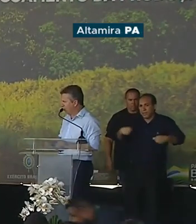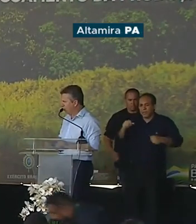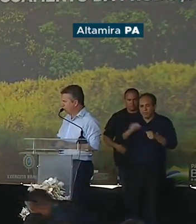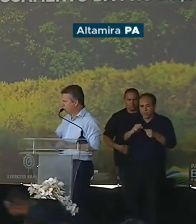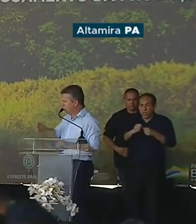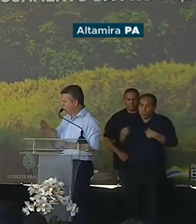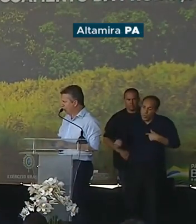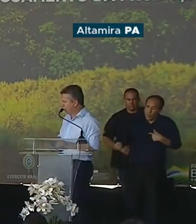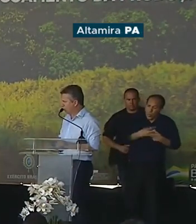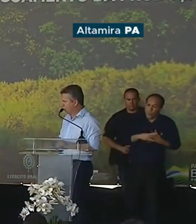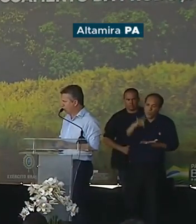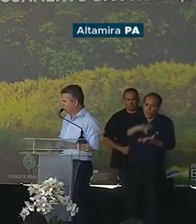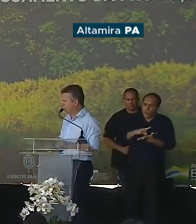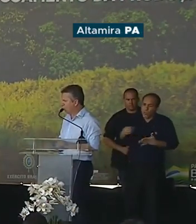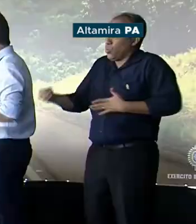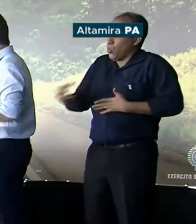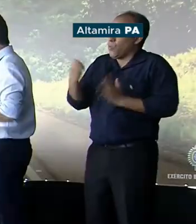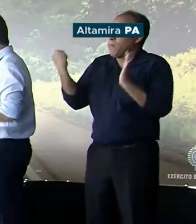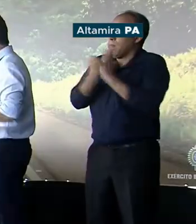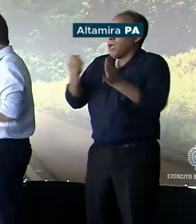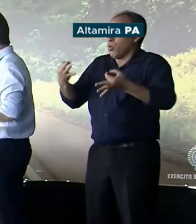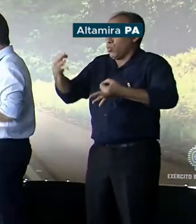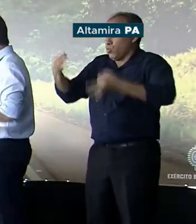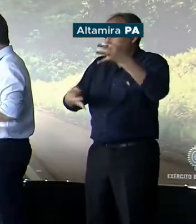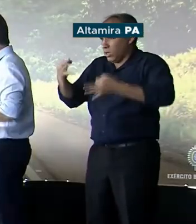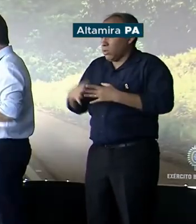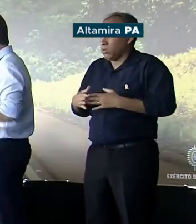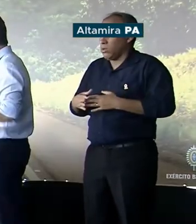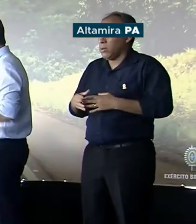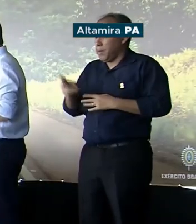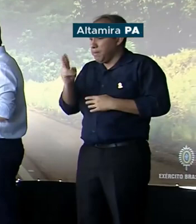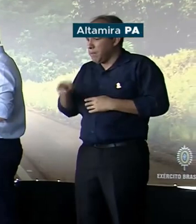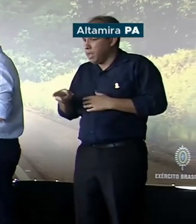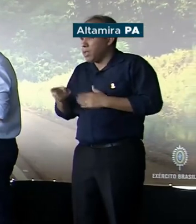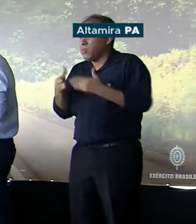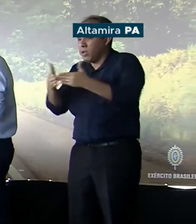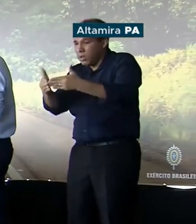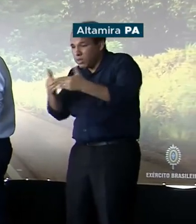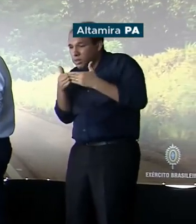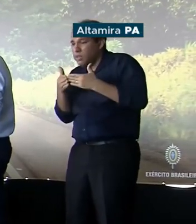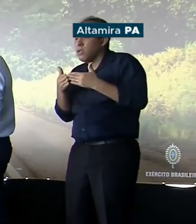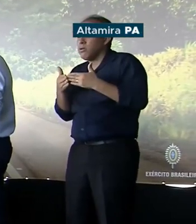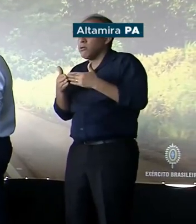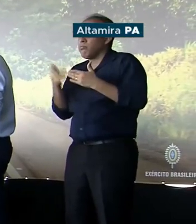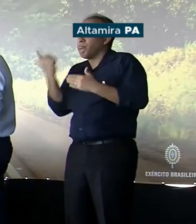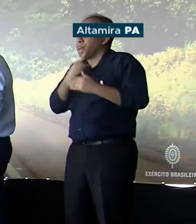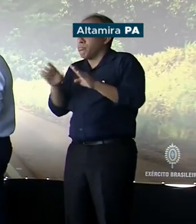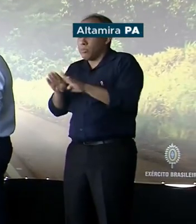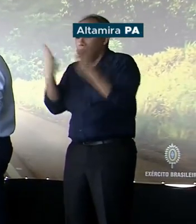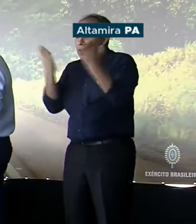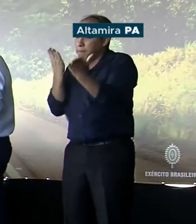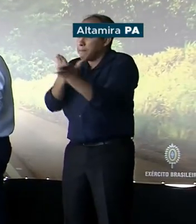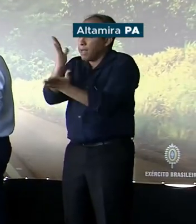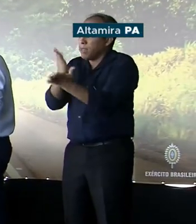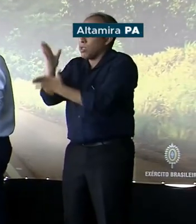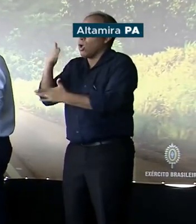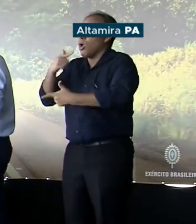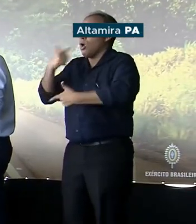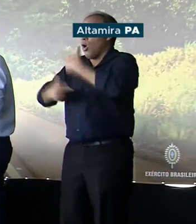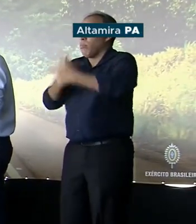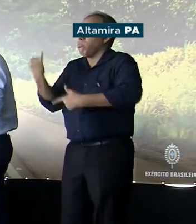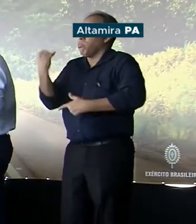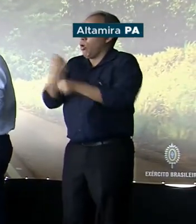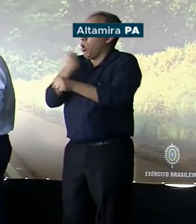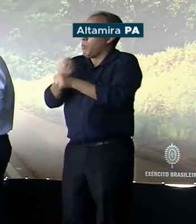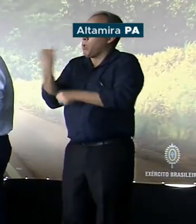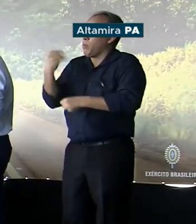nova realidade, um novo marco jurídico para que esse licenciamento possam destravar obras importantes em todo o